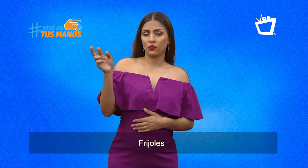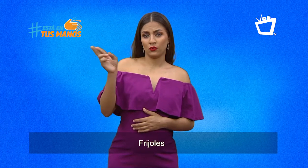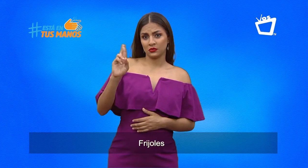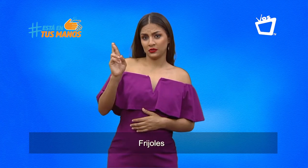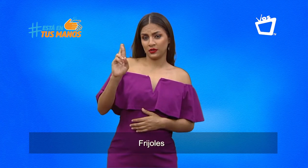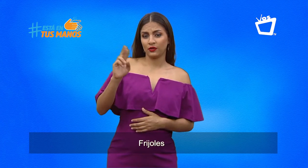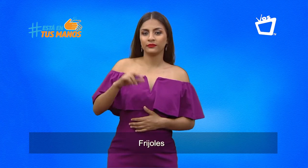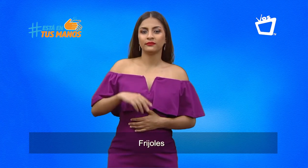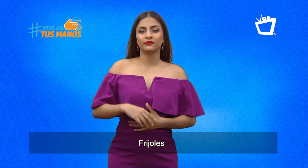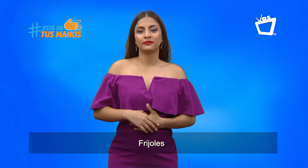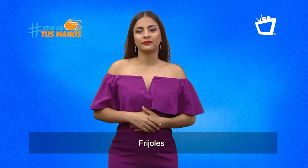frijoles